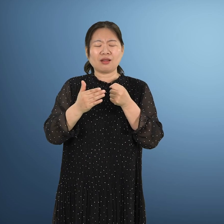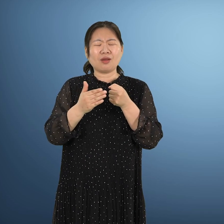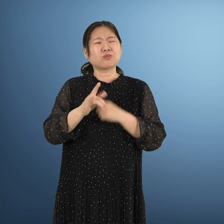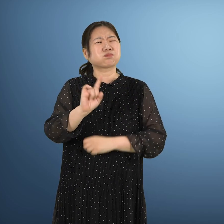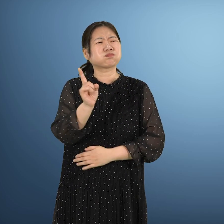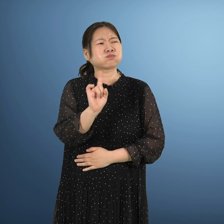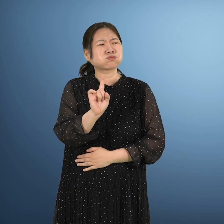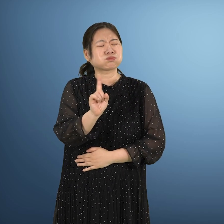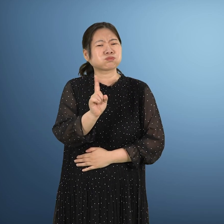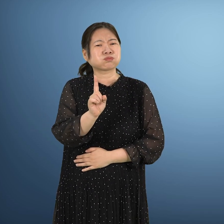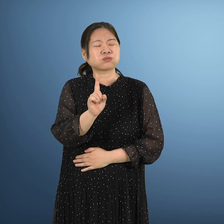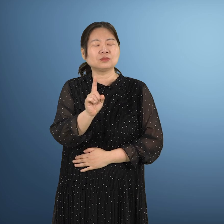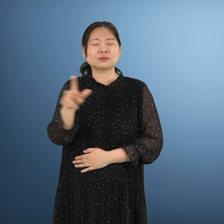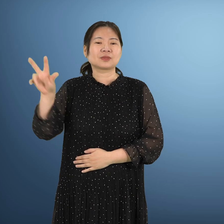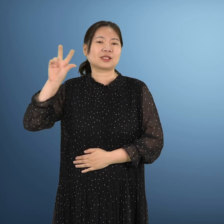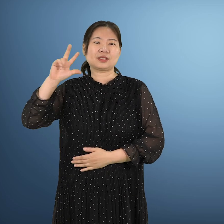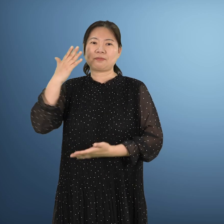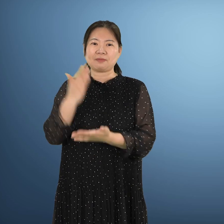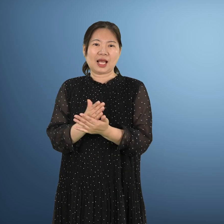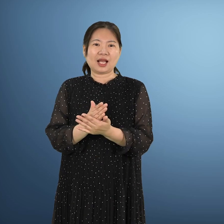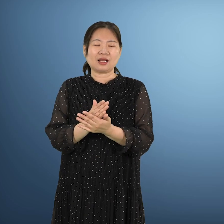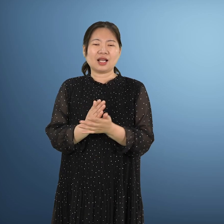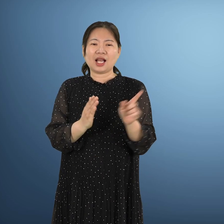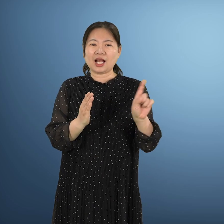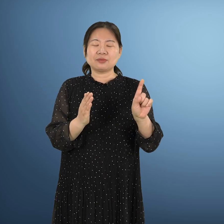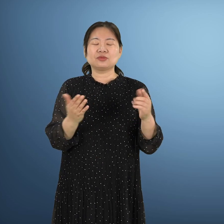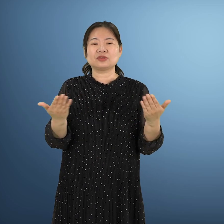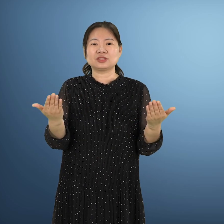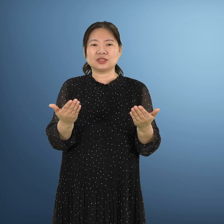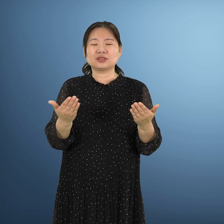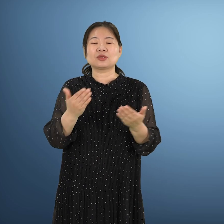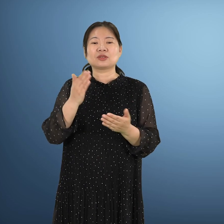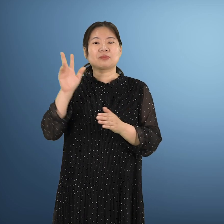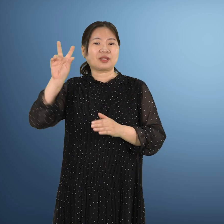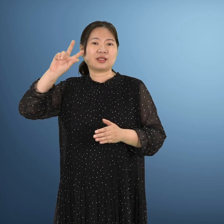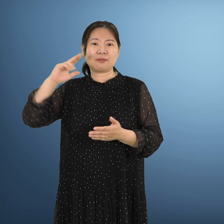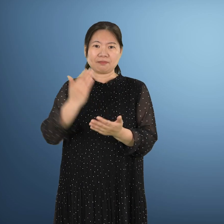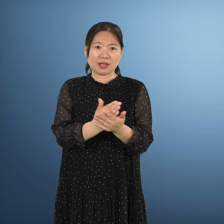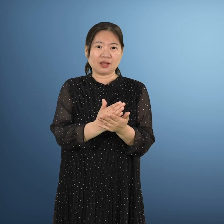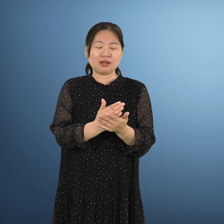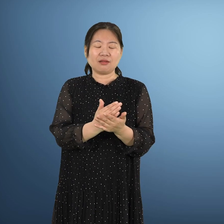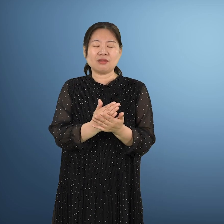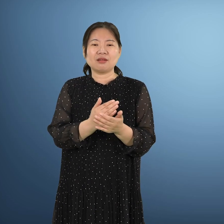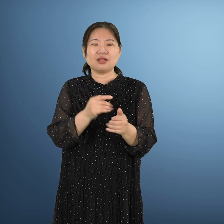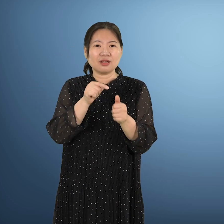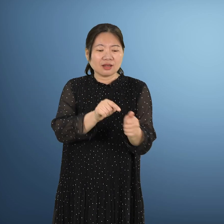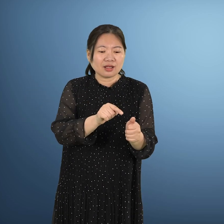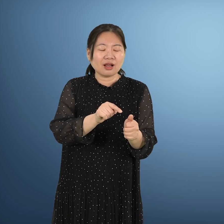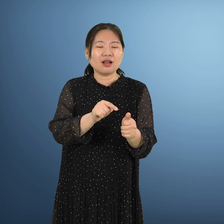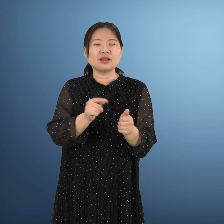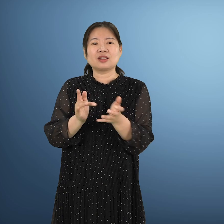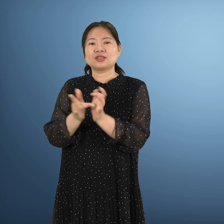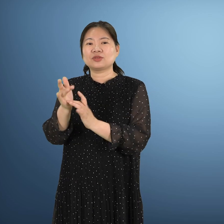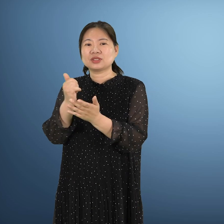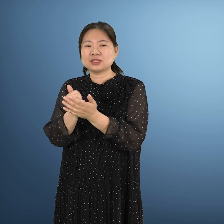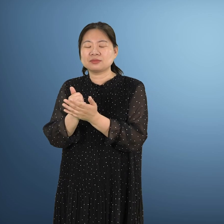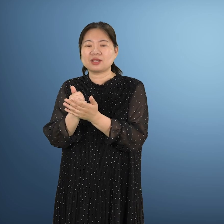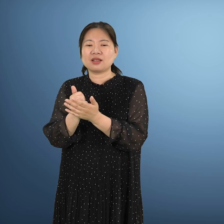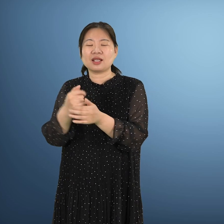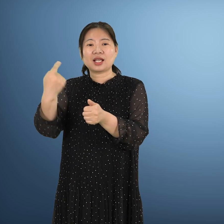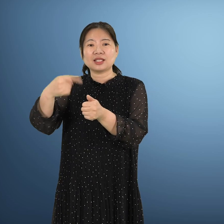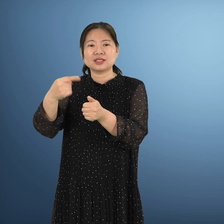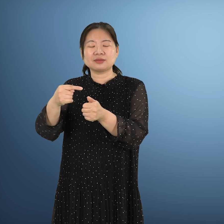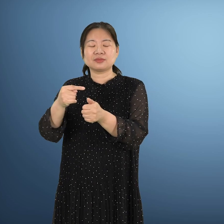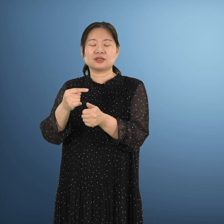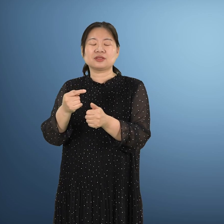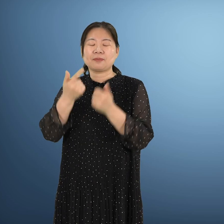도무지 맹세하지 말지니. 자, 예수님의 요지는 아주 명료하고